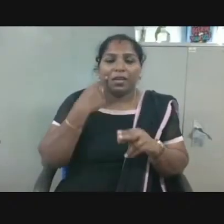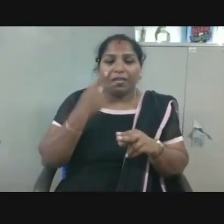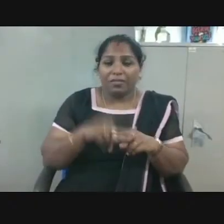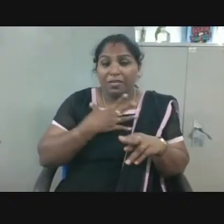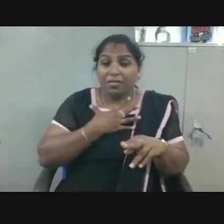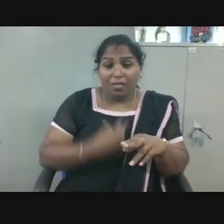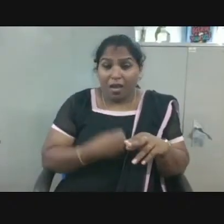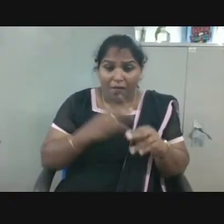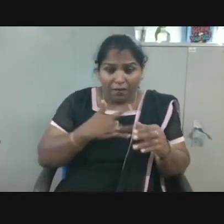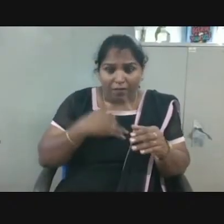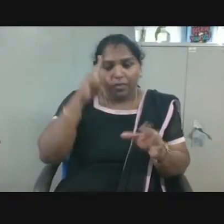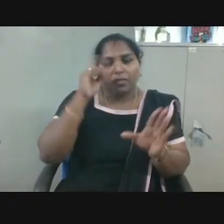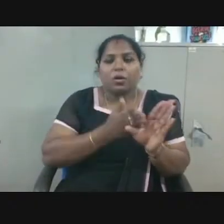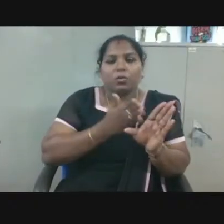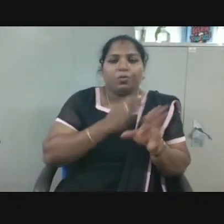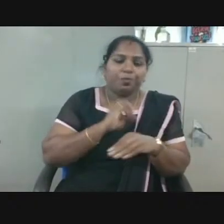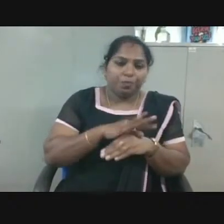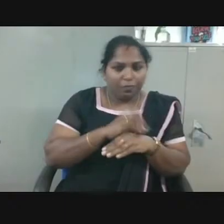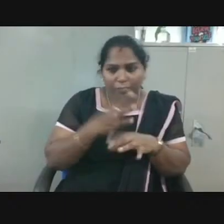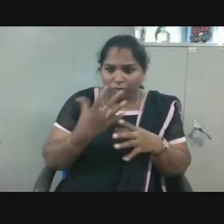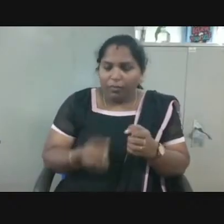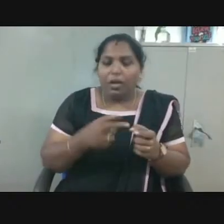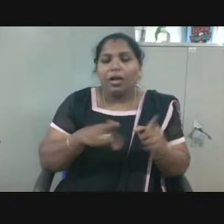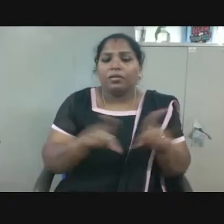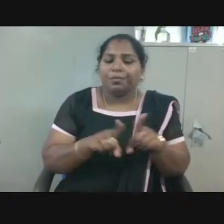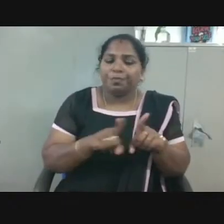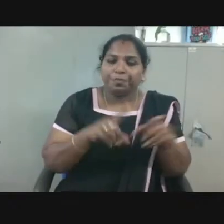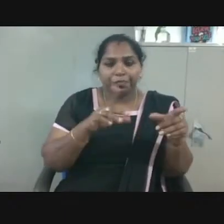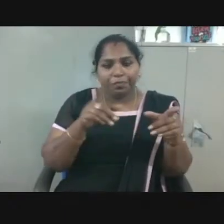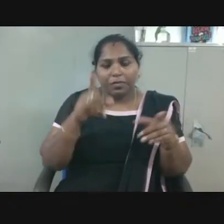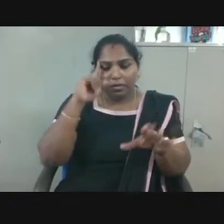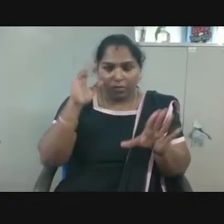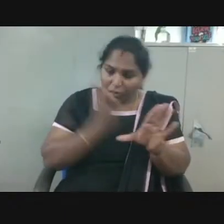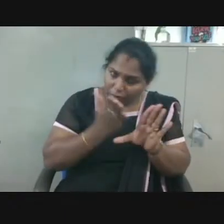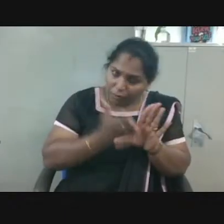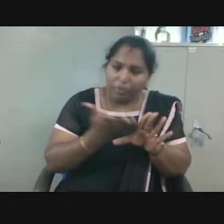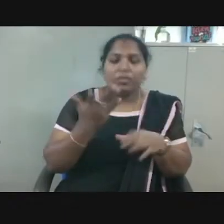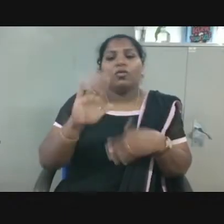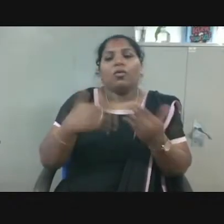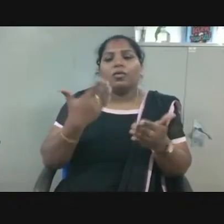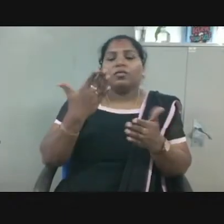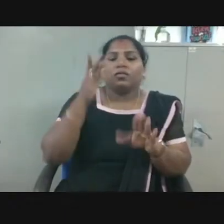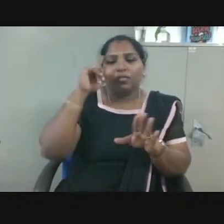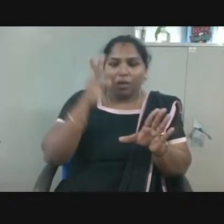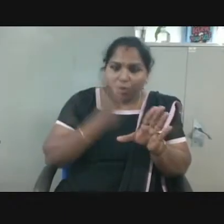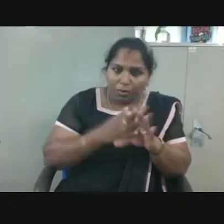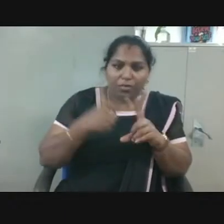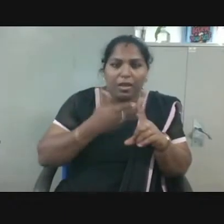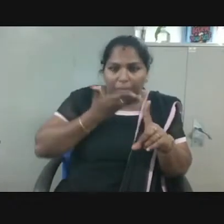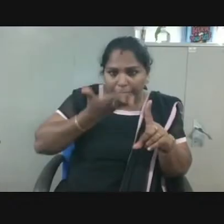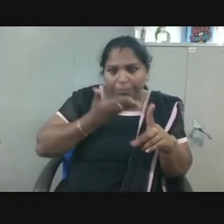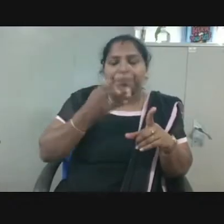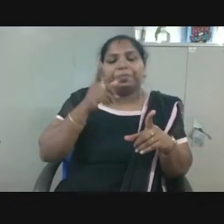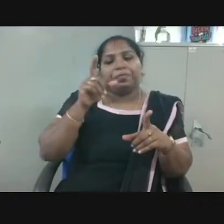സൈക്കോളജി കൗൺസിലിംഗും ആവശ്യമുണ്ട്. അപ്പൊ അതിനുള്ള കാര്യങ്ങൾ സൈക്കോളജിസ്റ്റ് അല്ലെങ്കിൽ സൈക്കോ തെറാപ്പിസ്റ്റുകൾ സഹായിച്ചു കൊടുക്കും. അപ്പൊ ഇതാണ് സപ്പോർട്ടീവ്